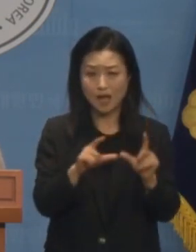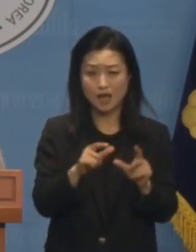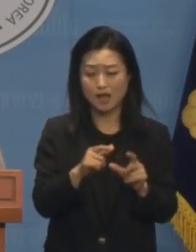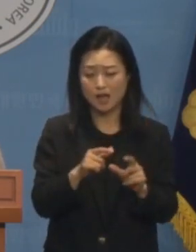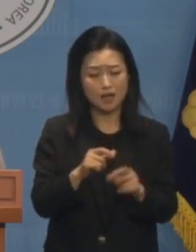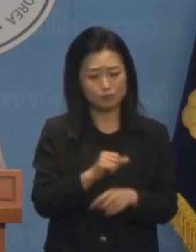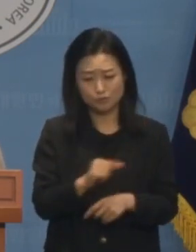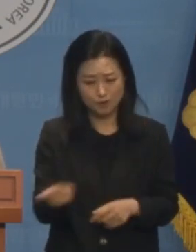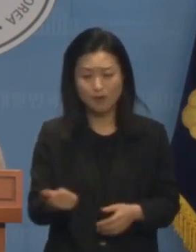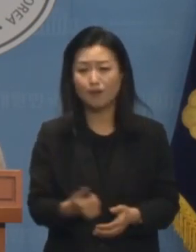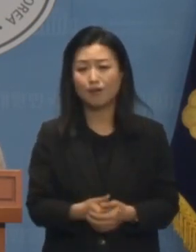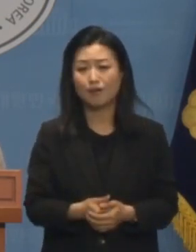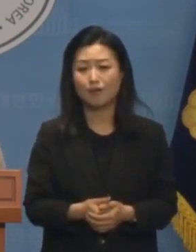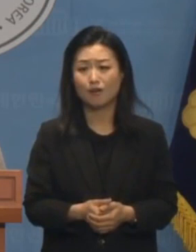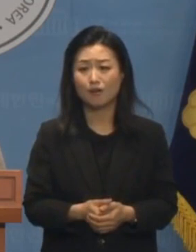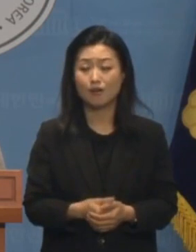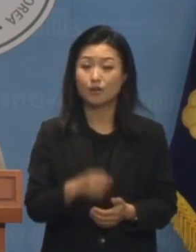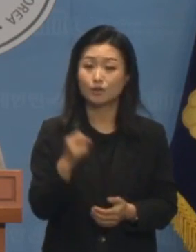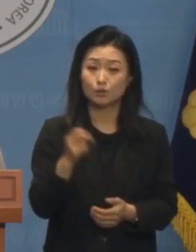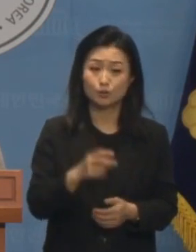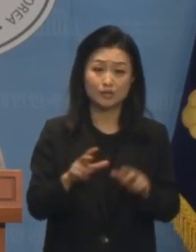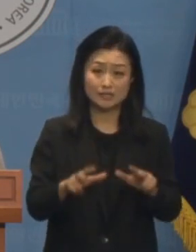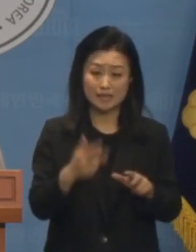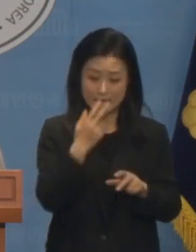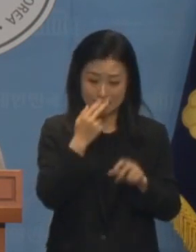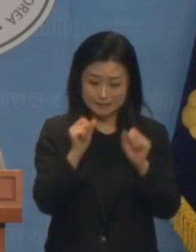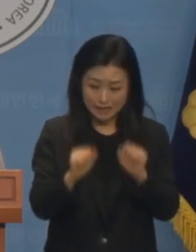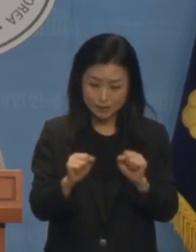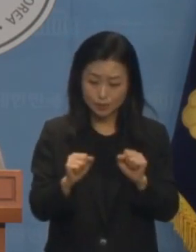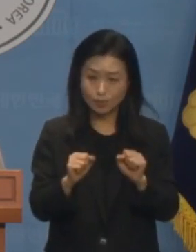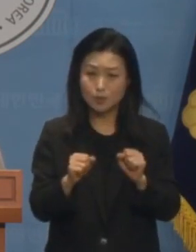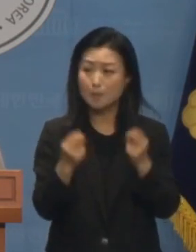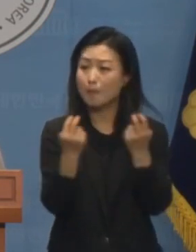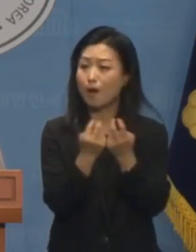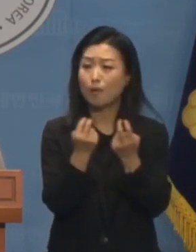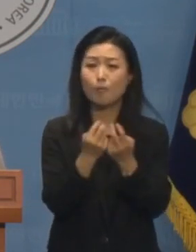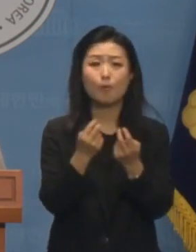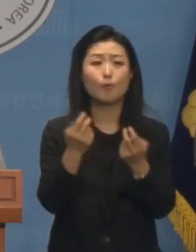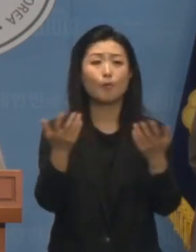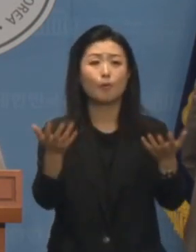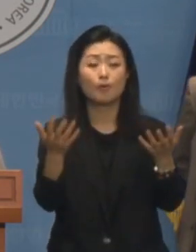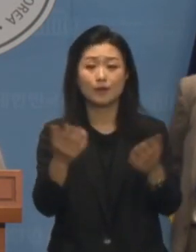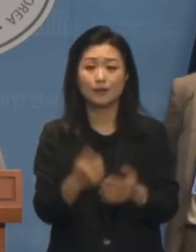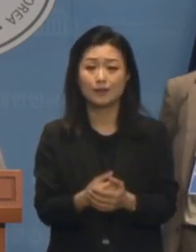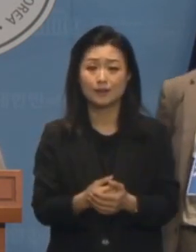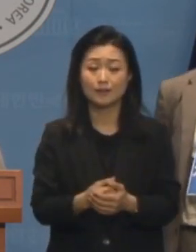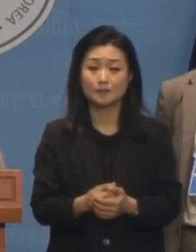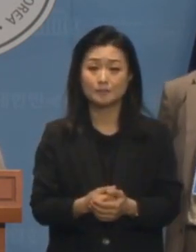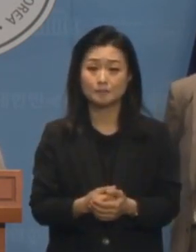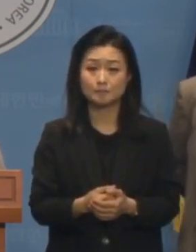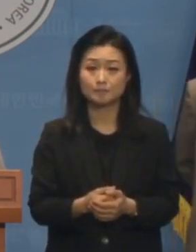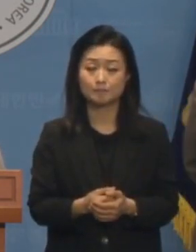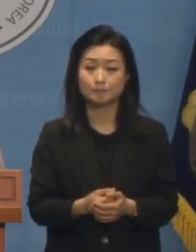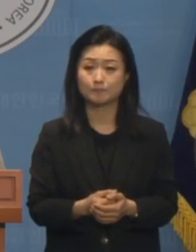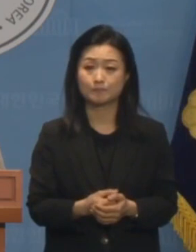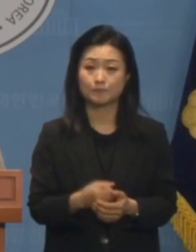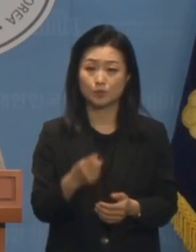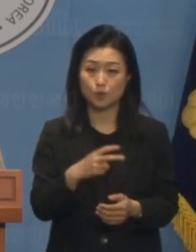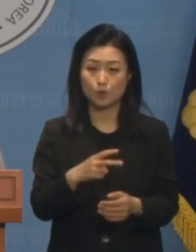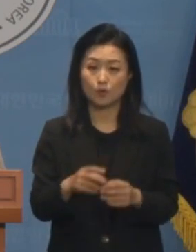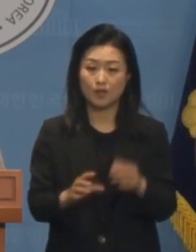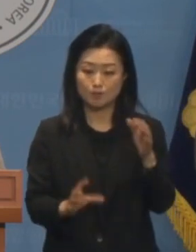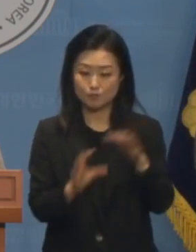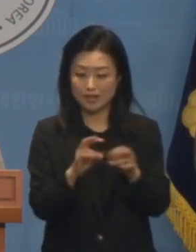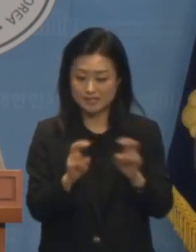심각한 상황으로 생계를 떠나 이제는 생존의 기로에 서 있습니다. 지켜만 보던 프랜차이즈